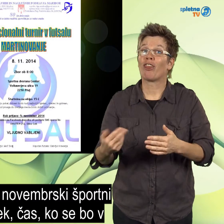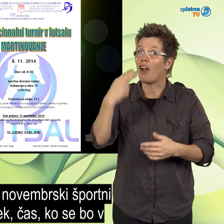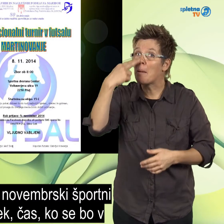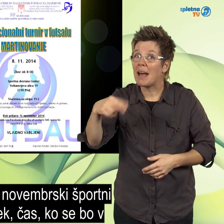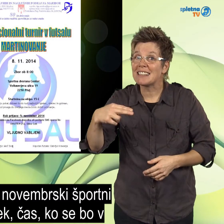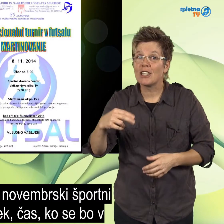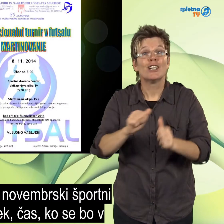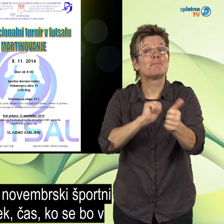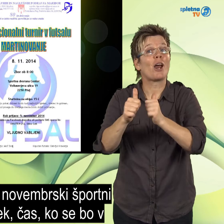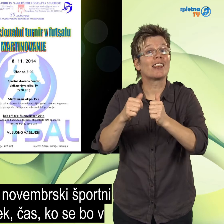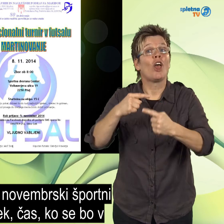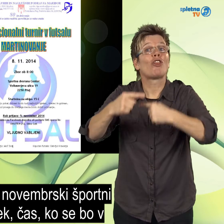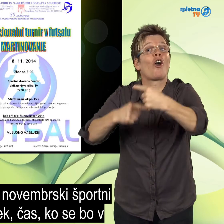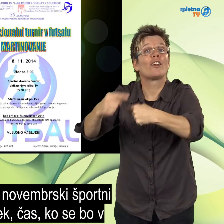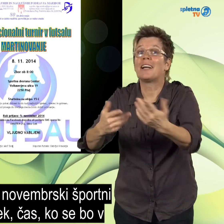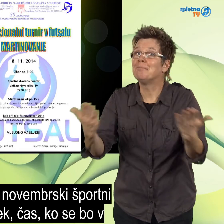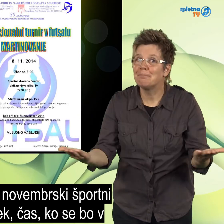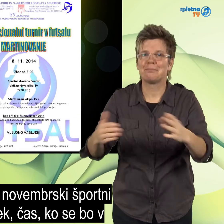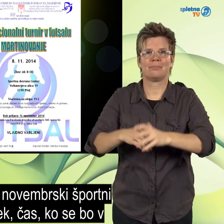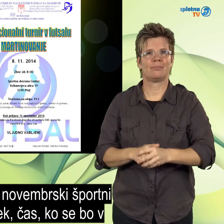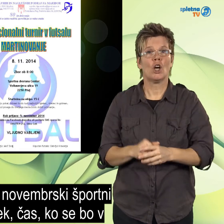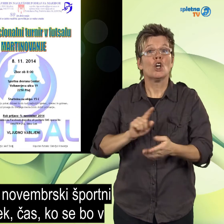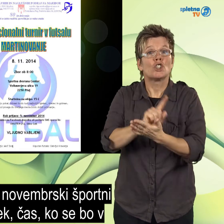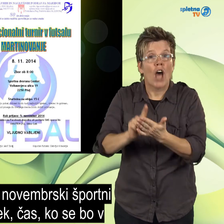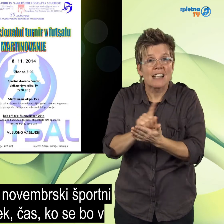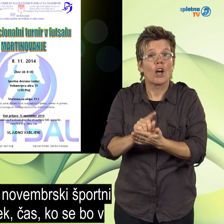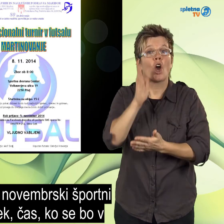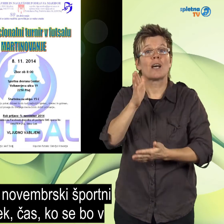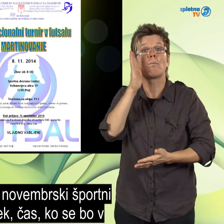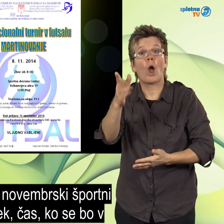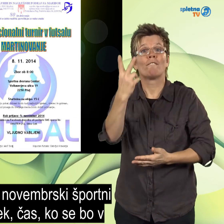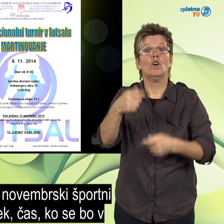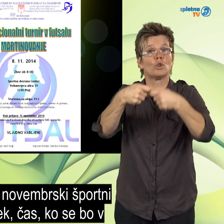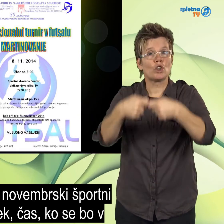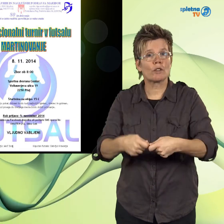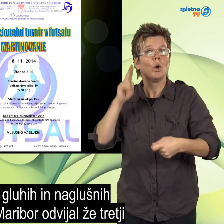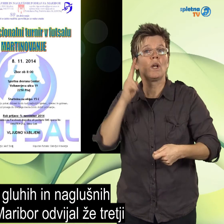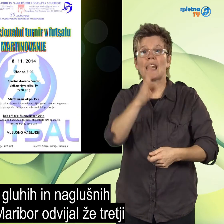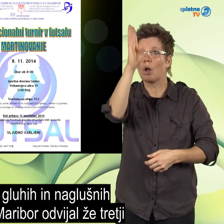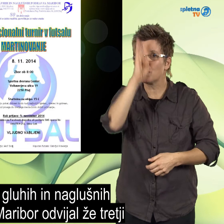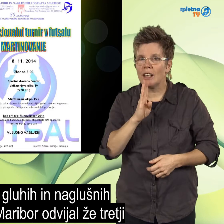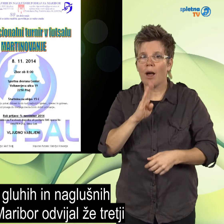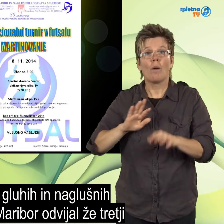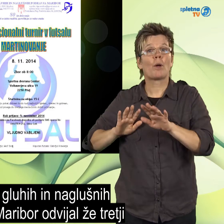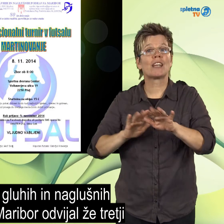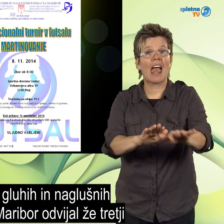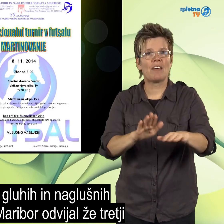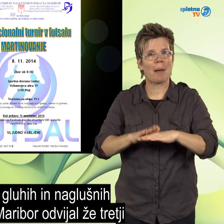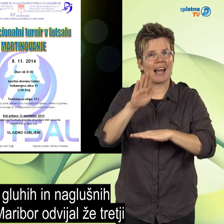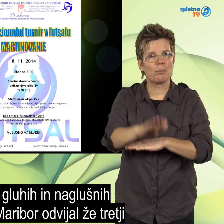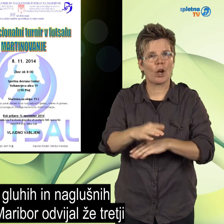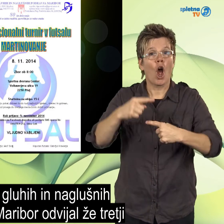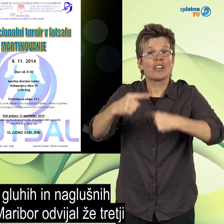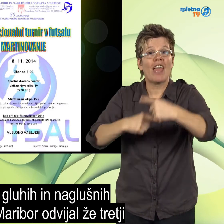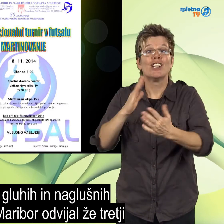Bliža se novembrski športni dogodek, čas, ko se bo v Društvu gluhih in naglušnih Podravja Maribor odvijal že tretji